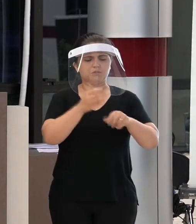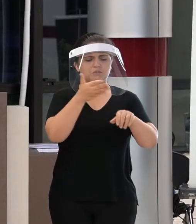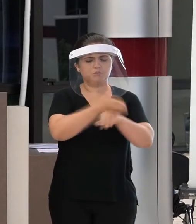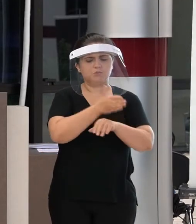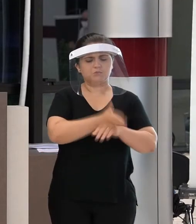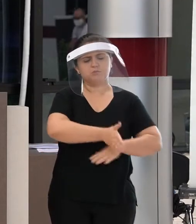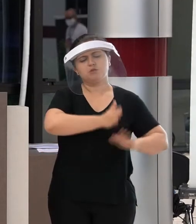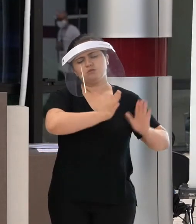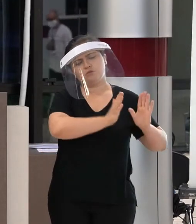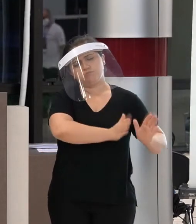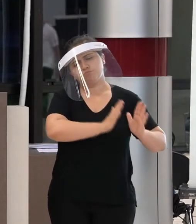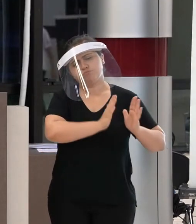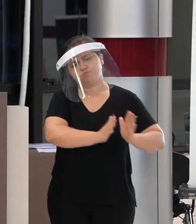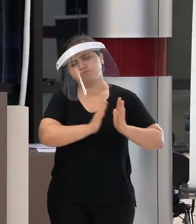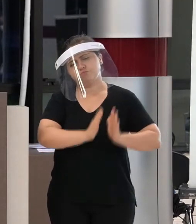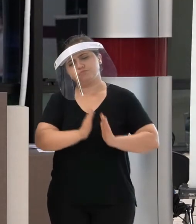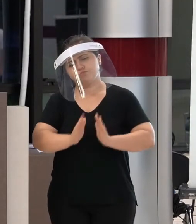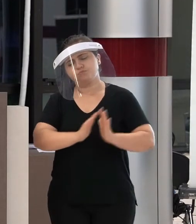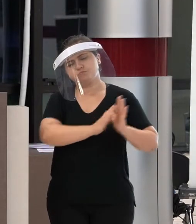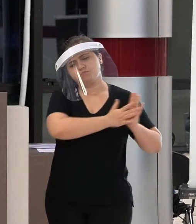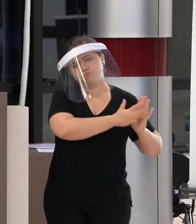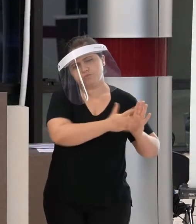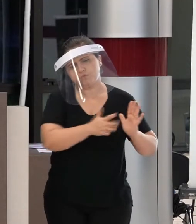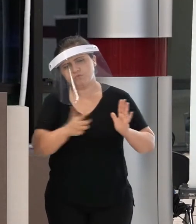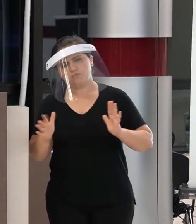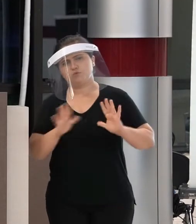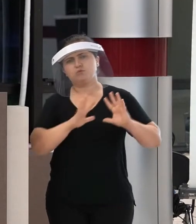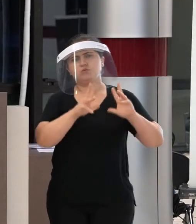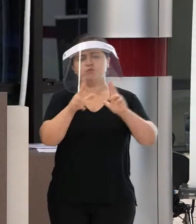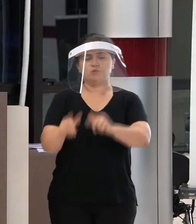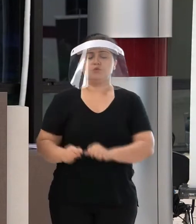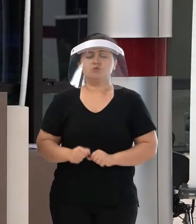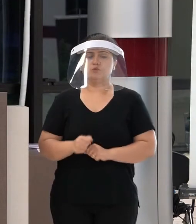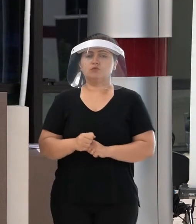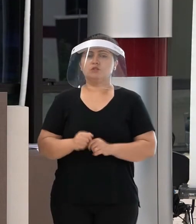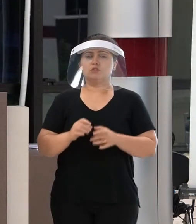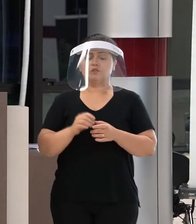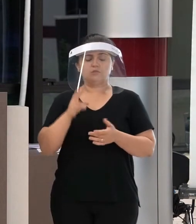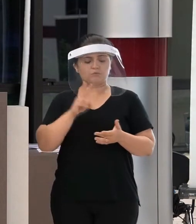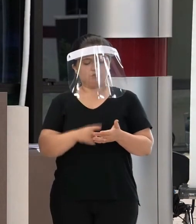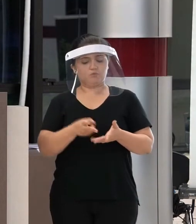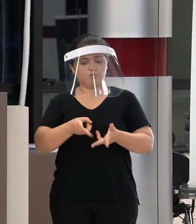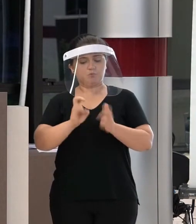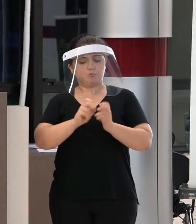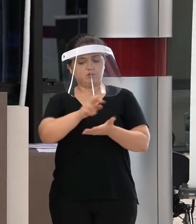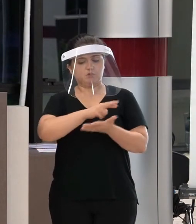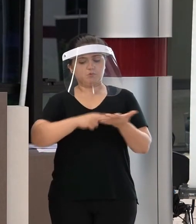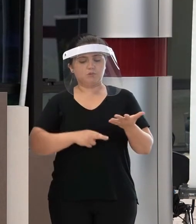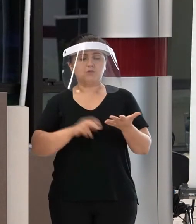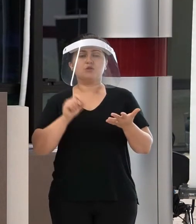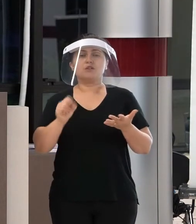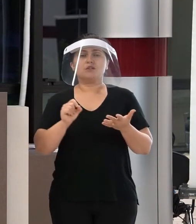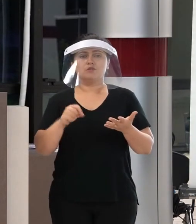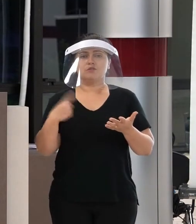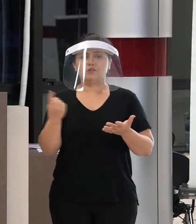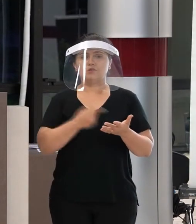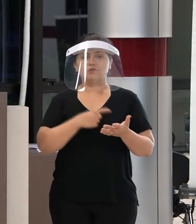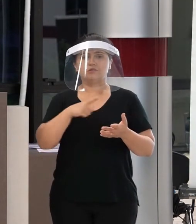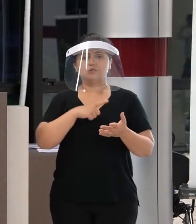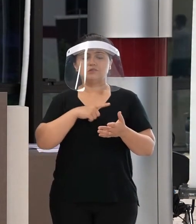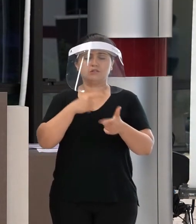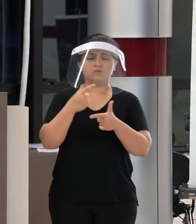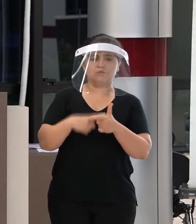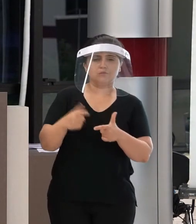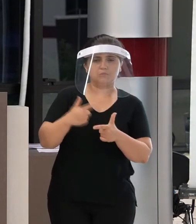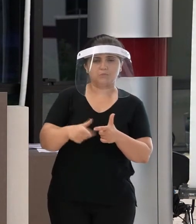todas as estações e por todos os painéis, você deixa relatado quais foram os painéis que você teve algum